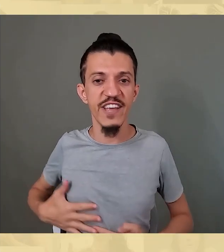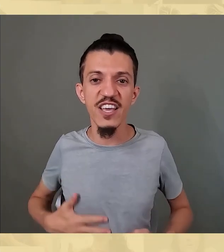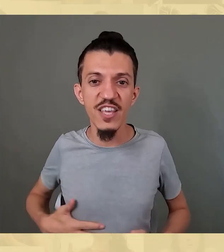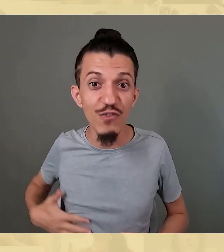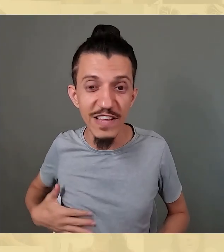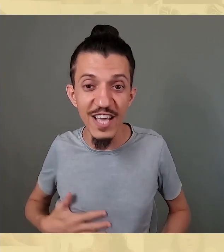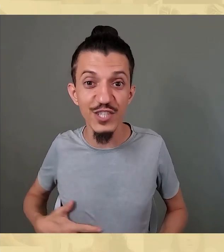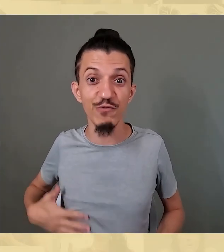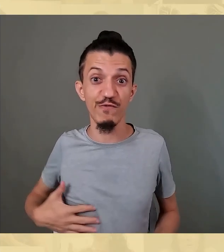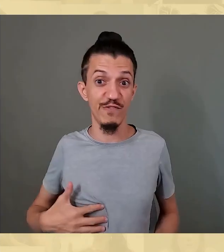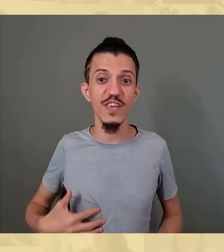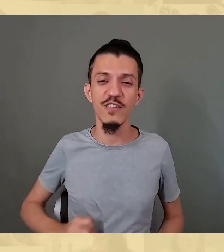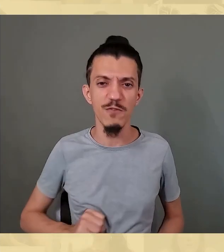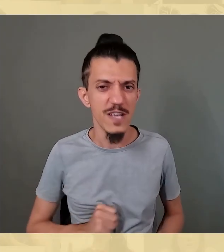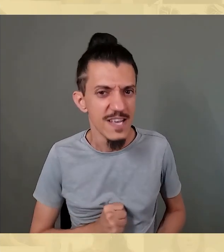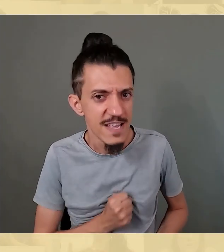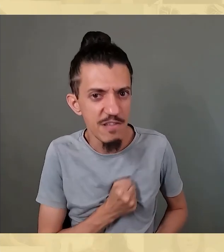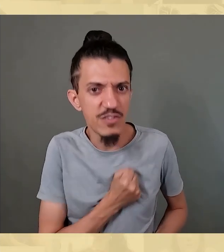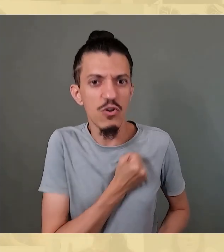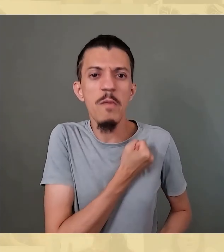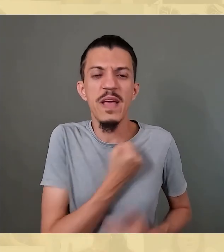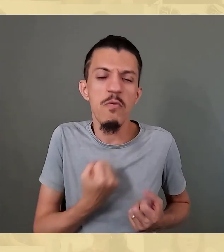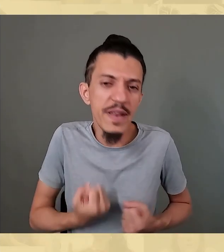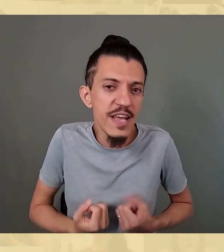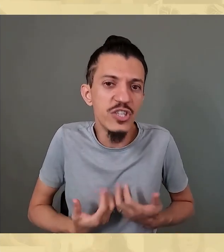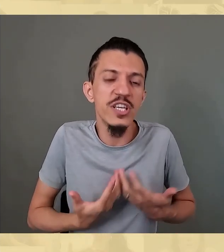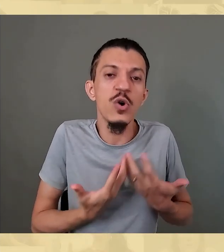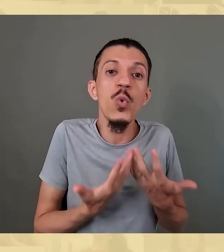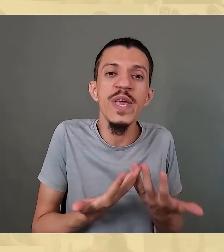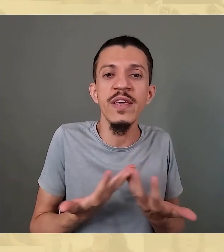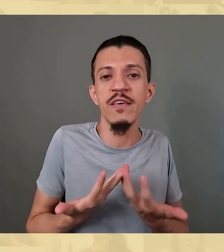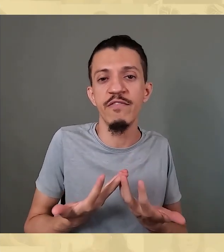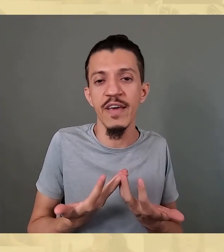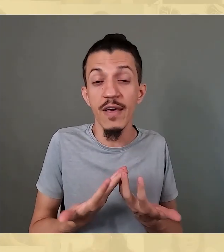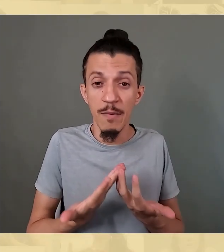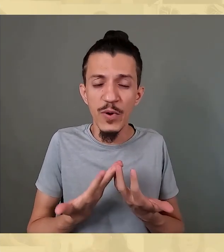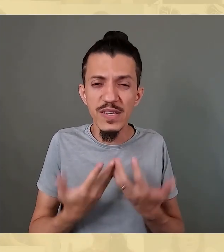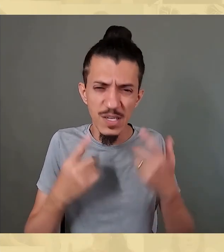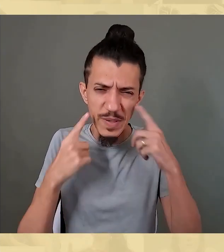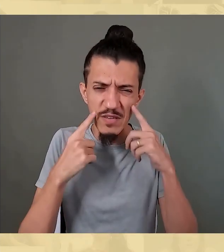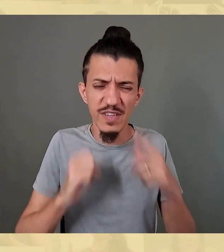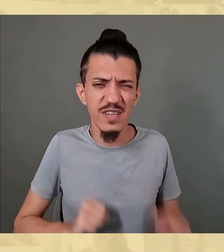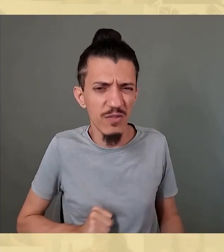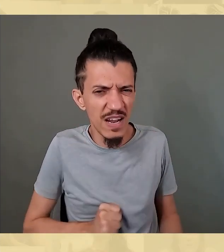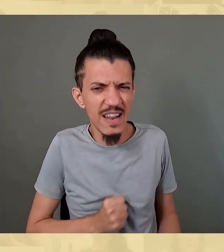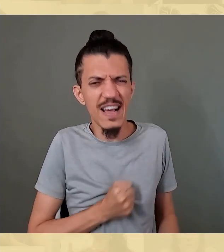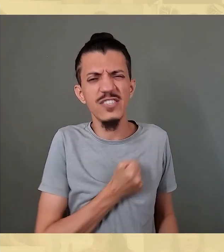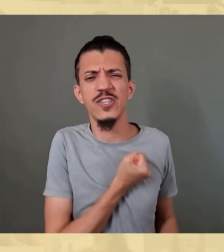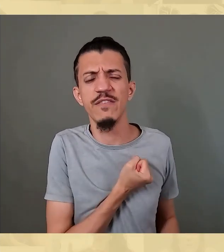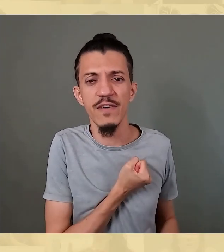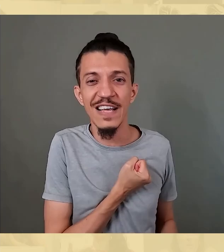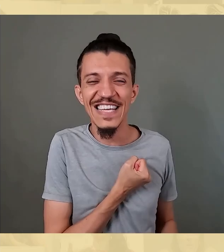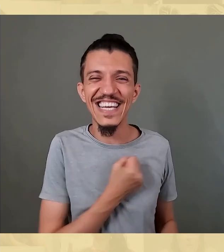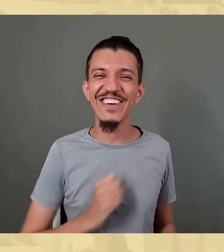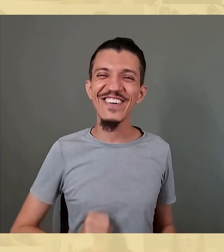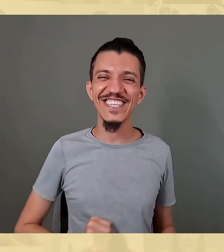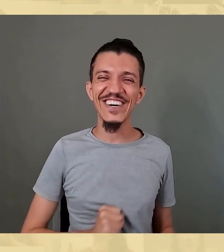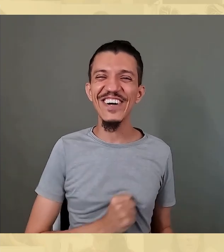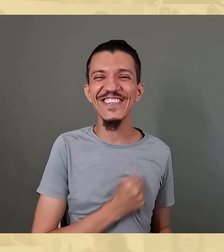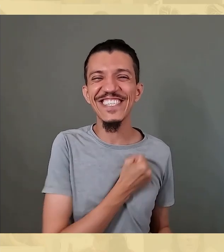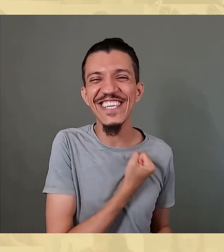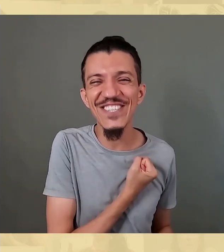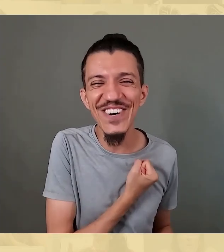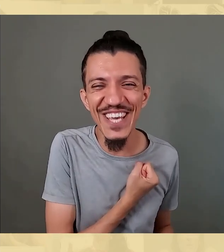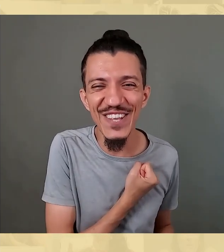crescente, vem aqui da região do fígado e sobe, é uma energia ruim que vem. Por isso a expressão facial dele é negativa. Você não vai fazer